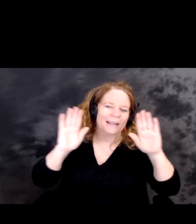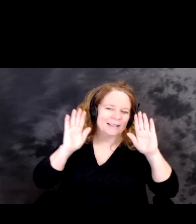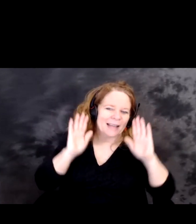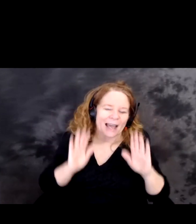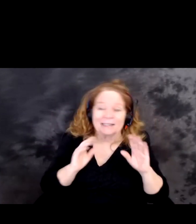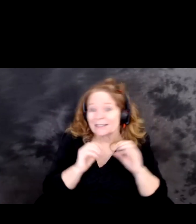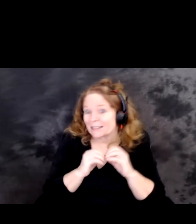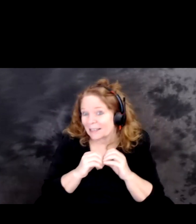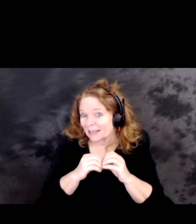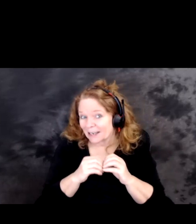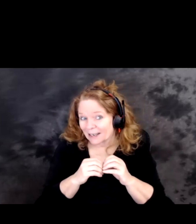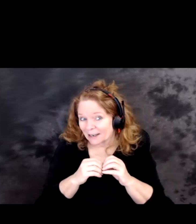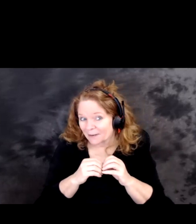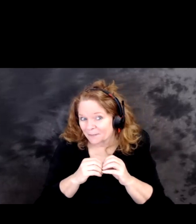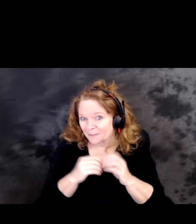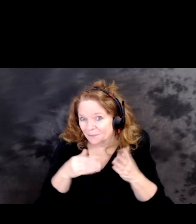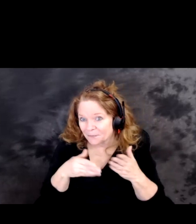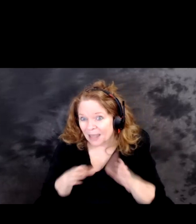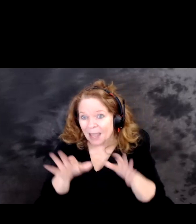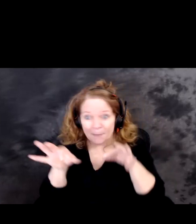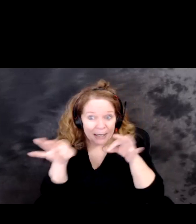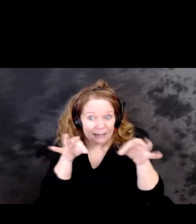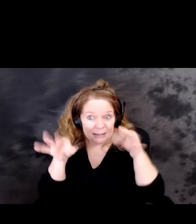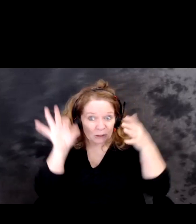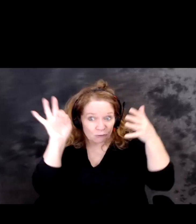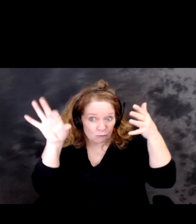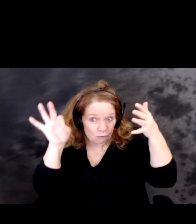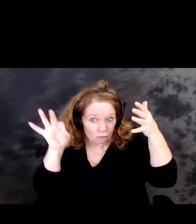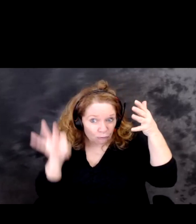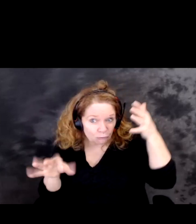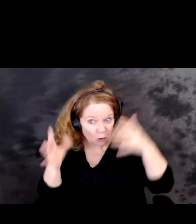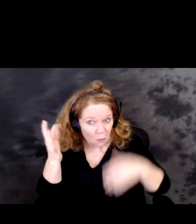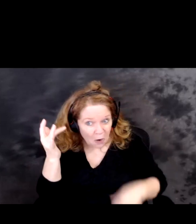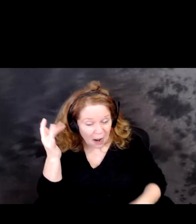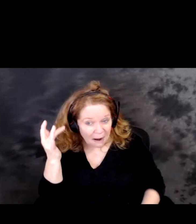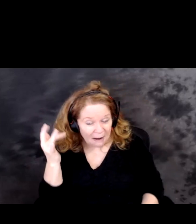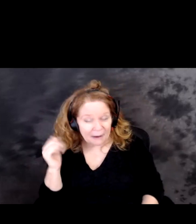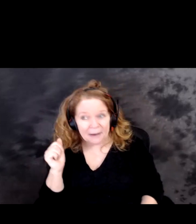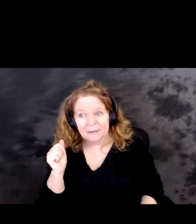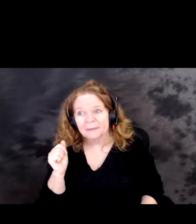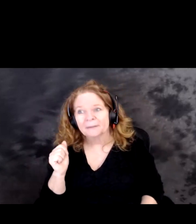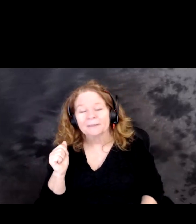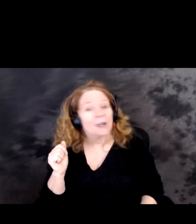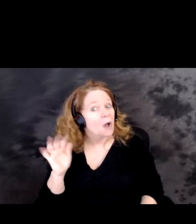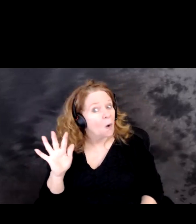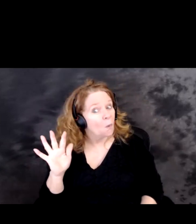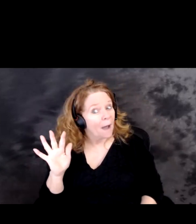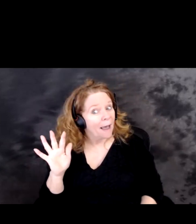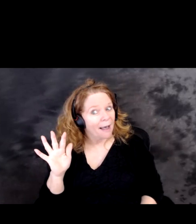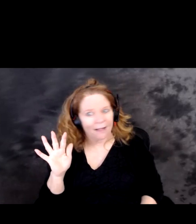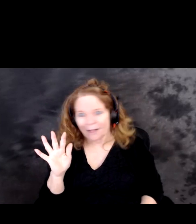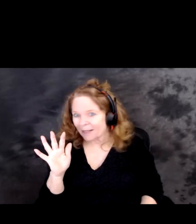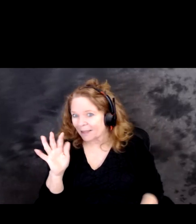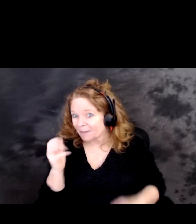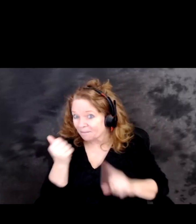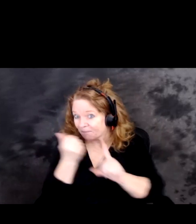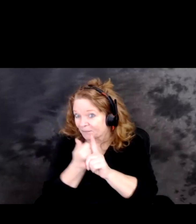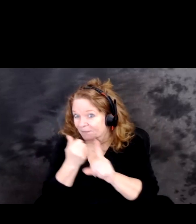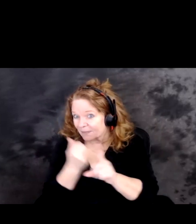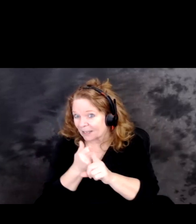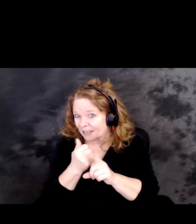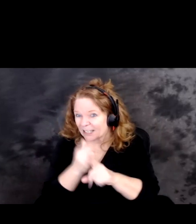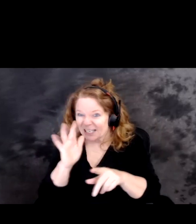Drastic es fantástico. Y les voy a dar algunas pistas del por qué. Bueno,